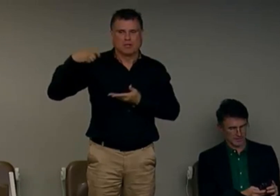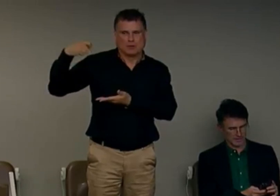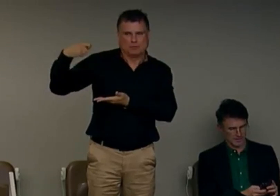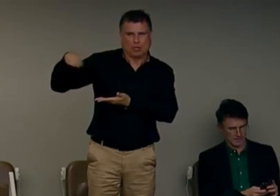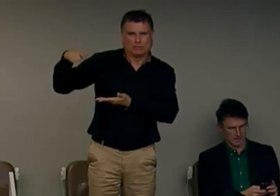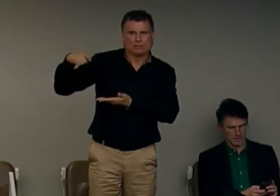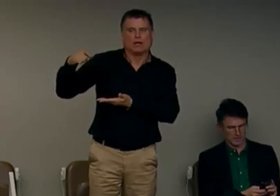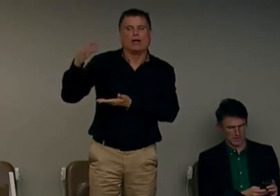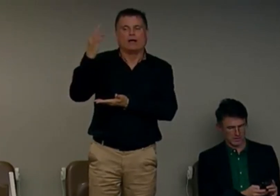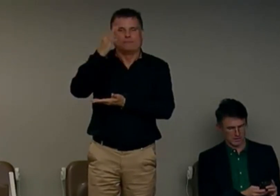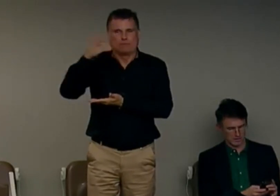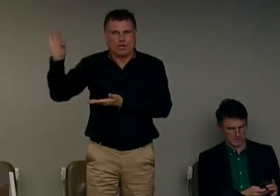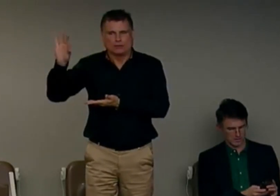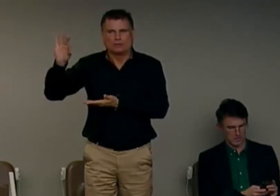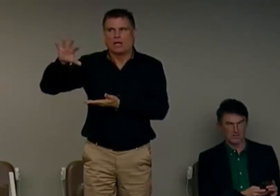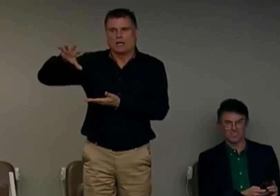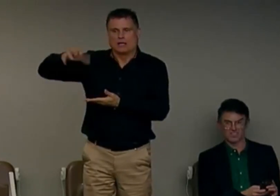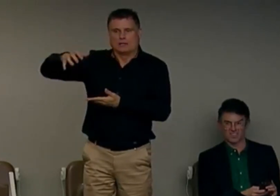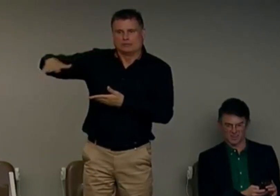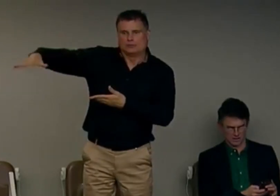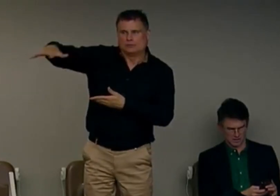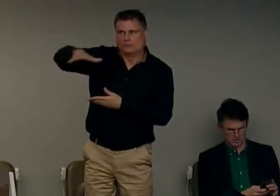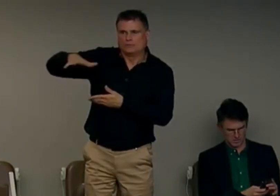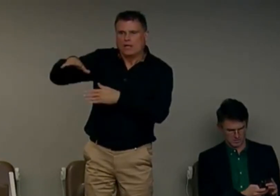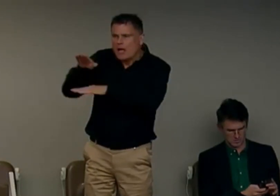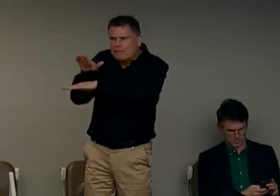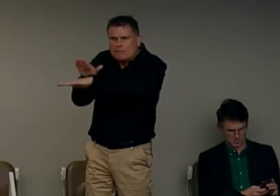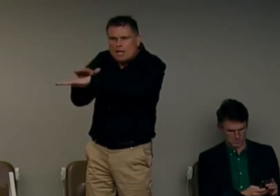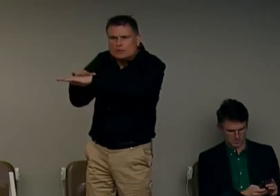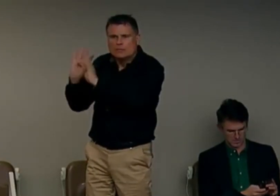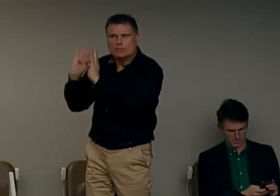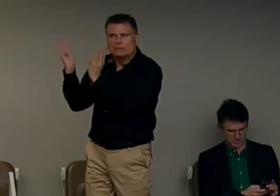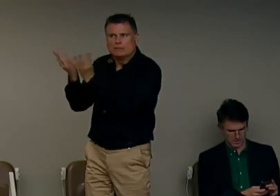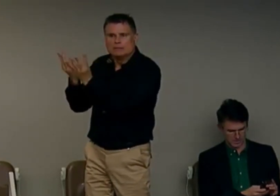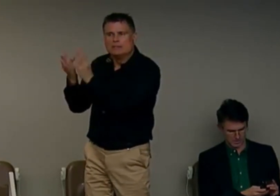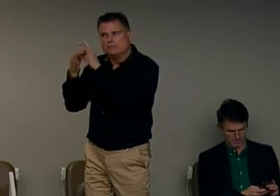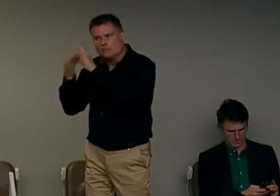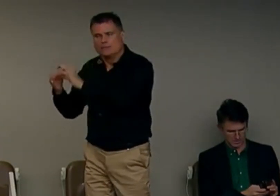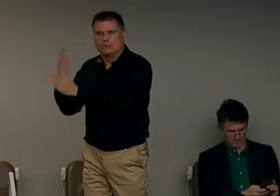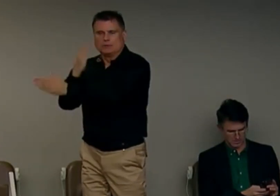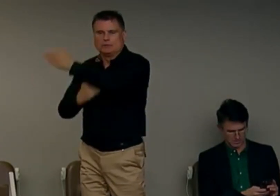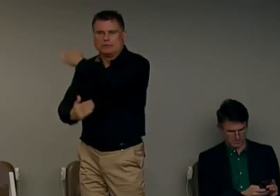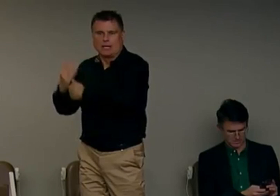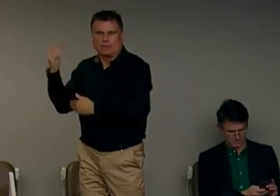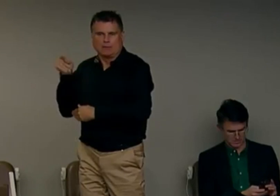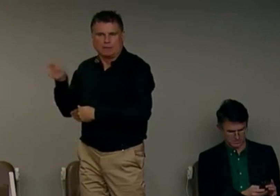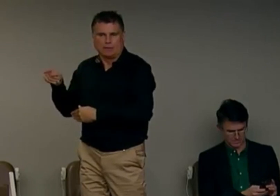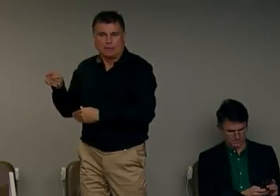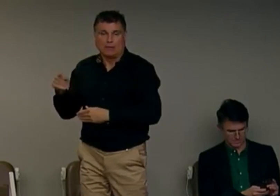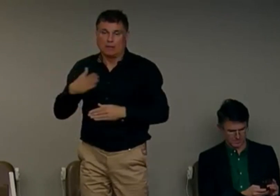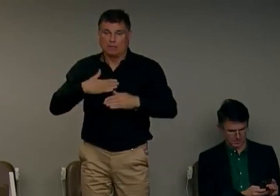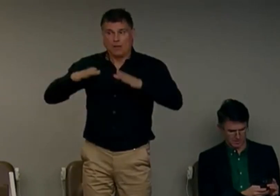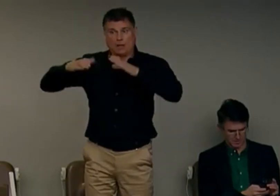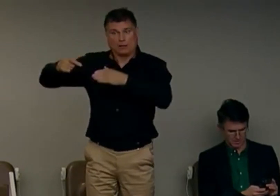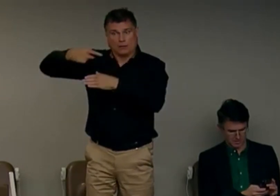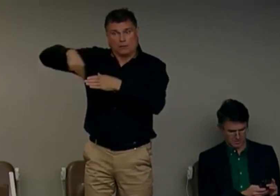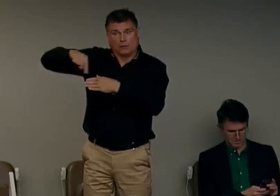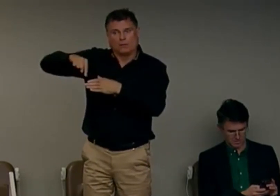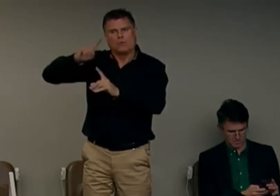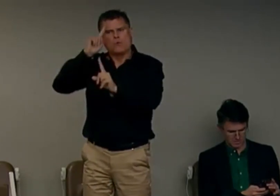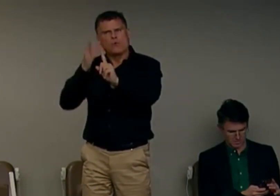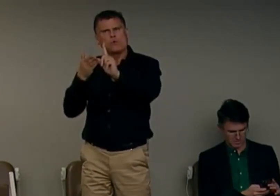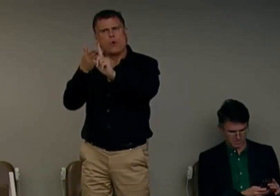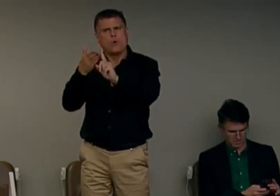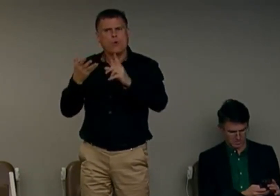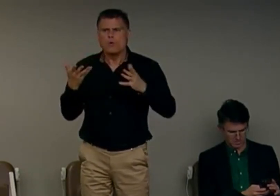des personnes handicapées, qui est l'instance française qui a pour mission d'organiser la participation des représentants